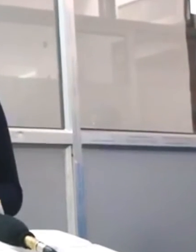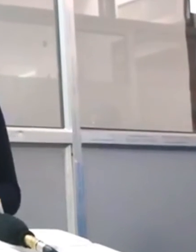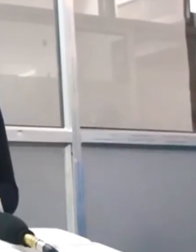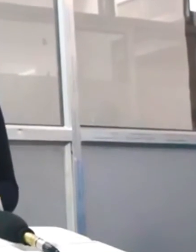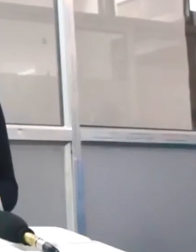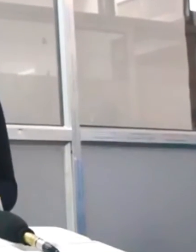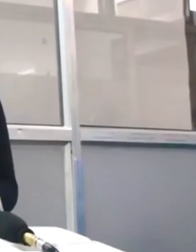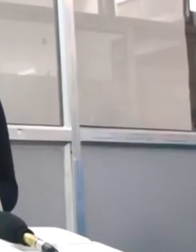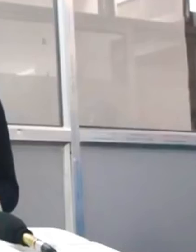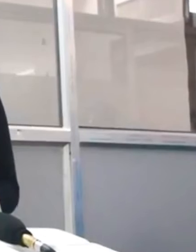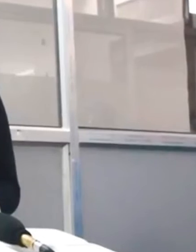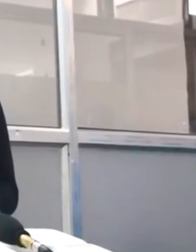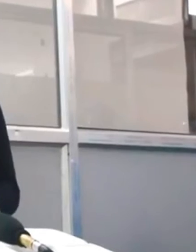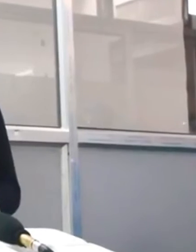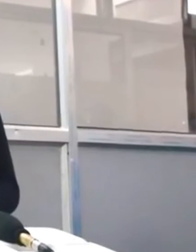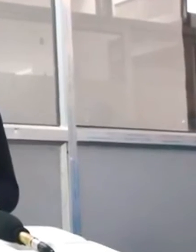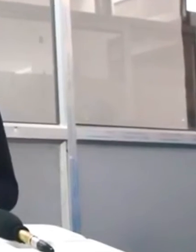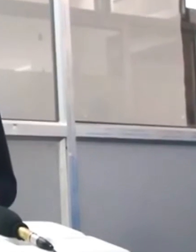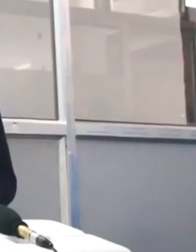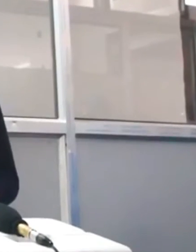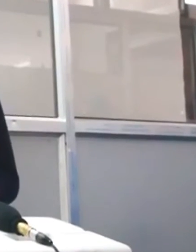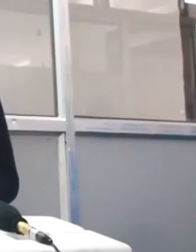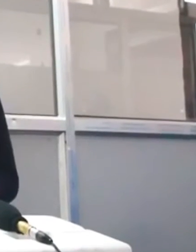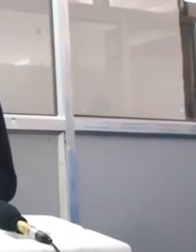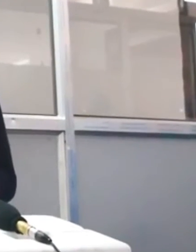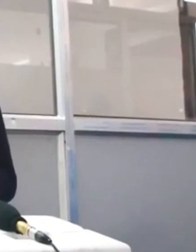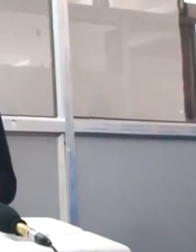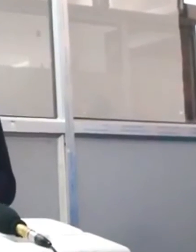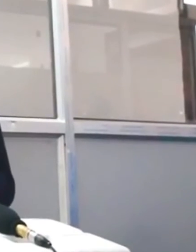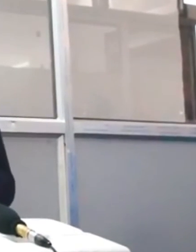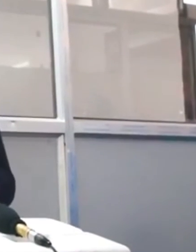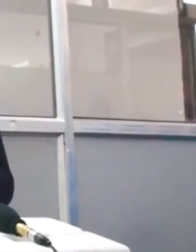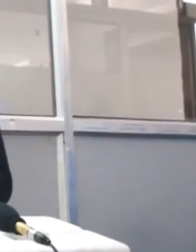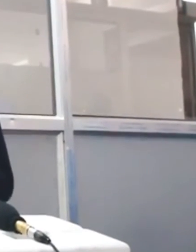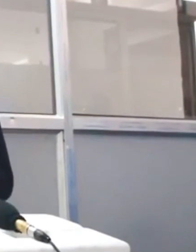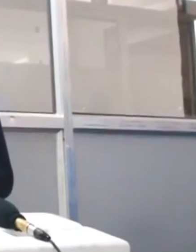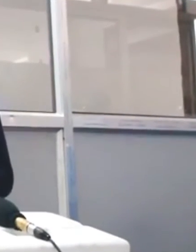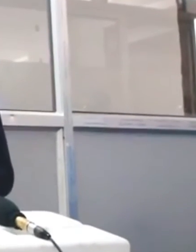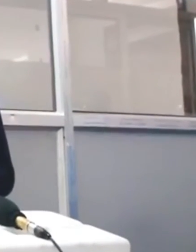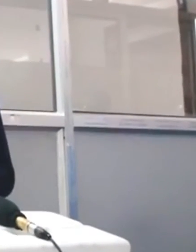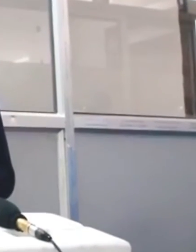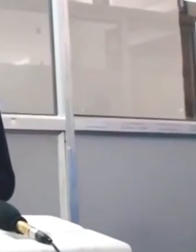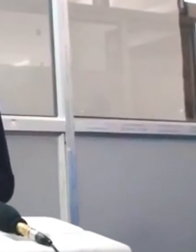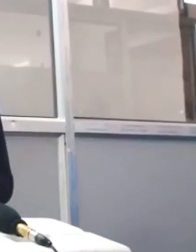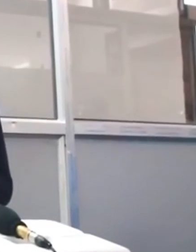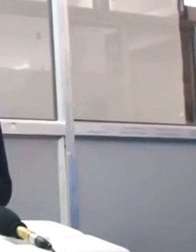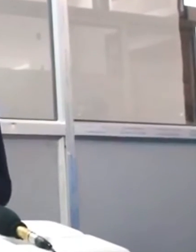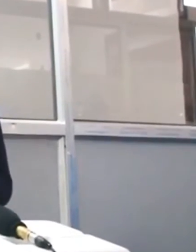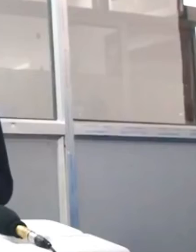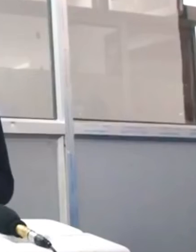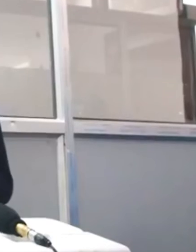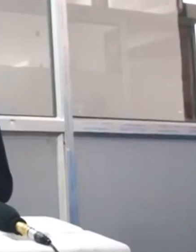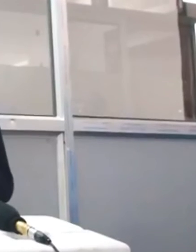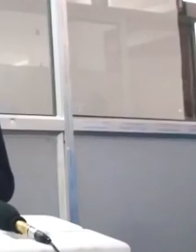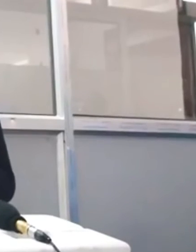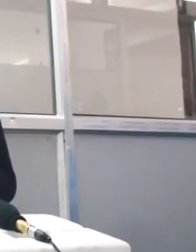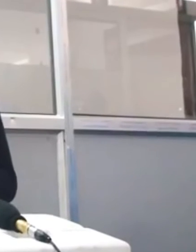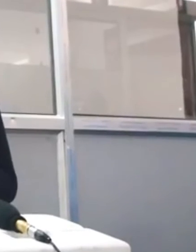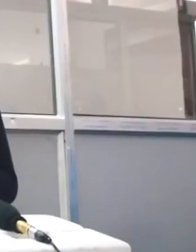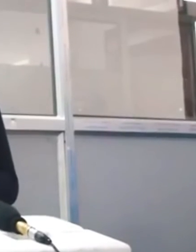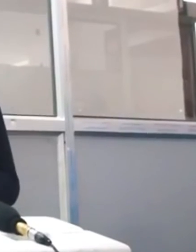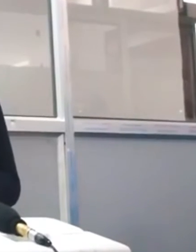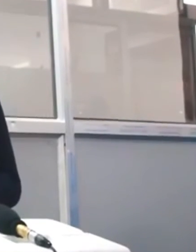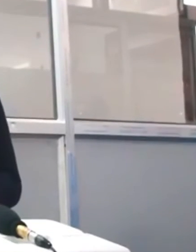यो सुविधाहरू किन्नु छैन, बन्द भएको छैन, म चाहिँ सरकारले अनुरोध गर्दछु उहाँहरूलाई पनि सकेसम्म चाँडै सहयोग गरिदिनुहोस् होला